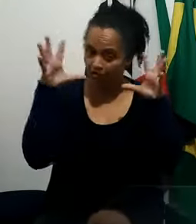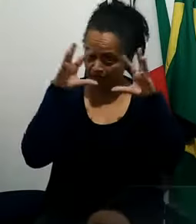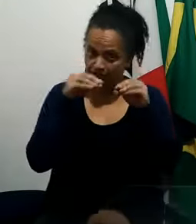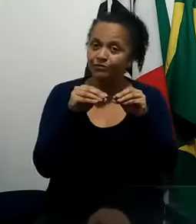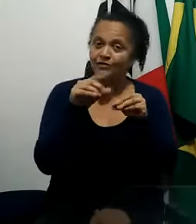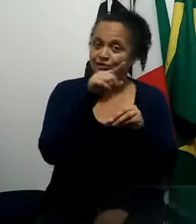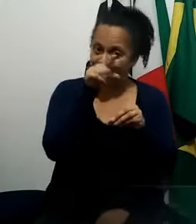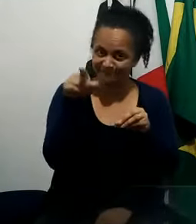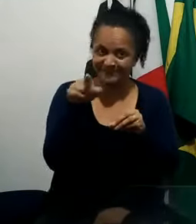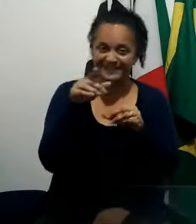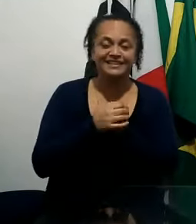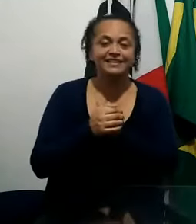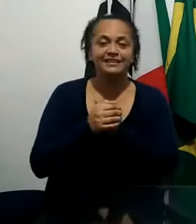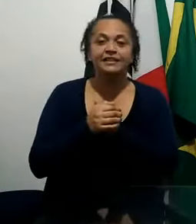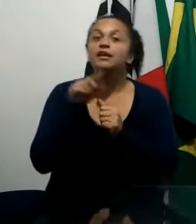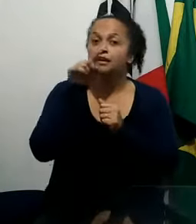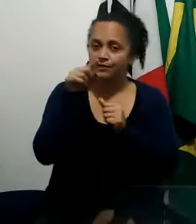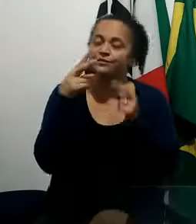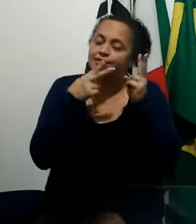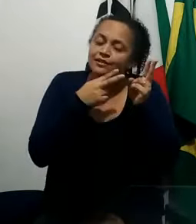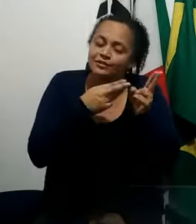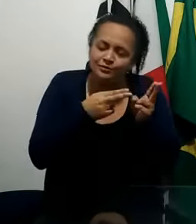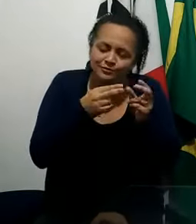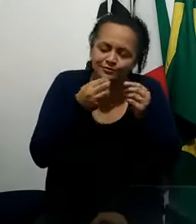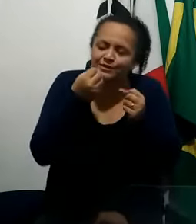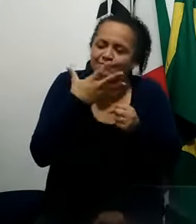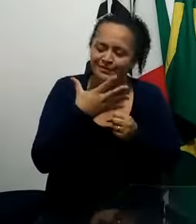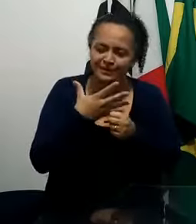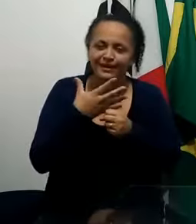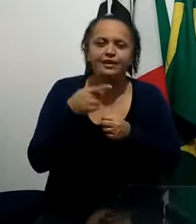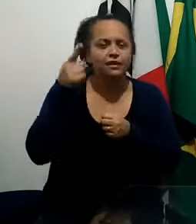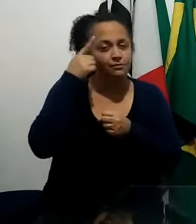irmãos, tá bom? Que você durma o sono dos justos,